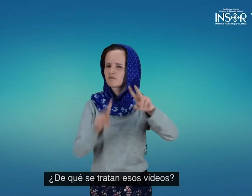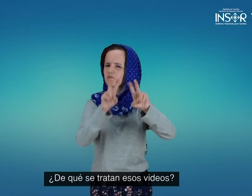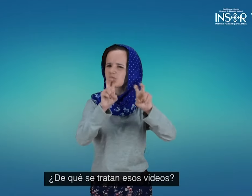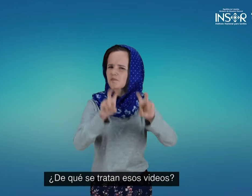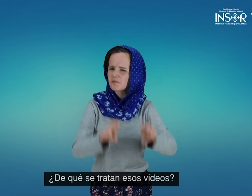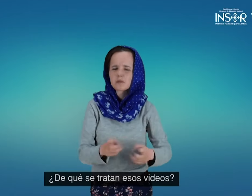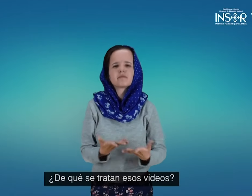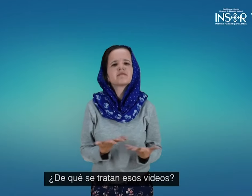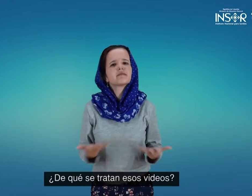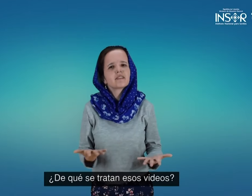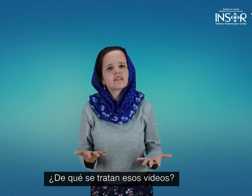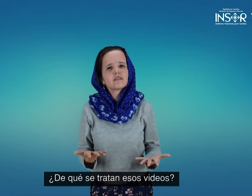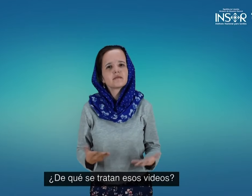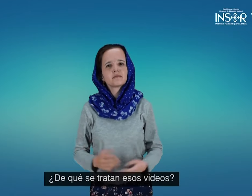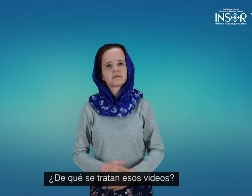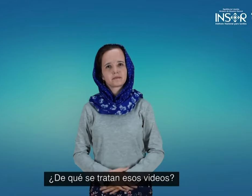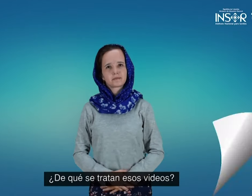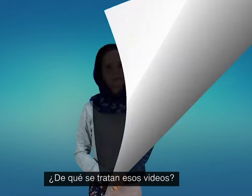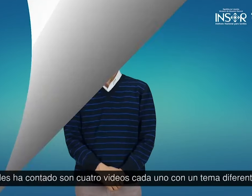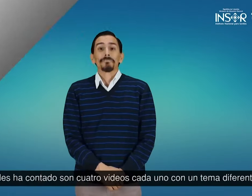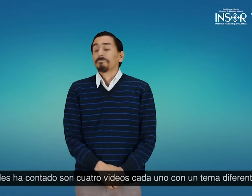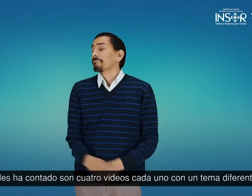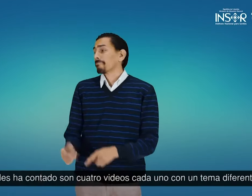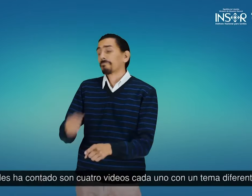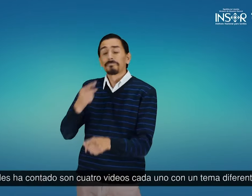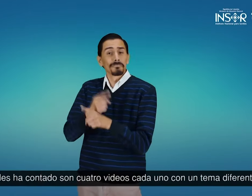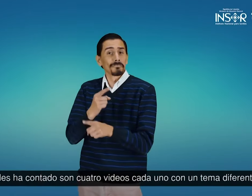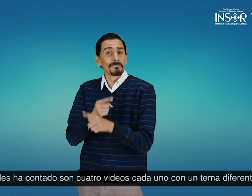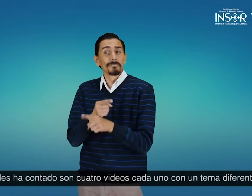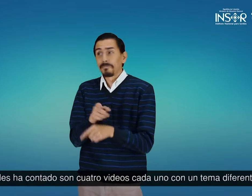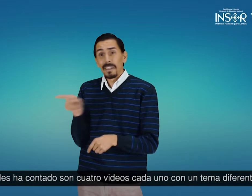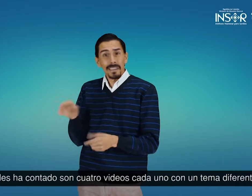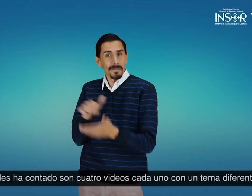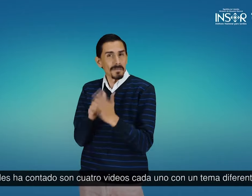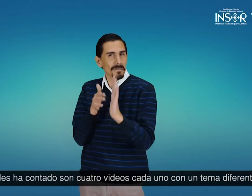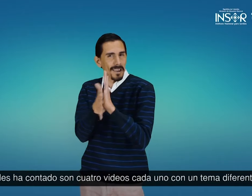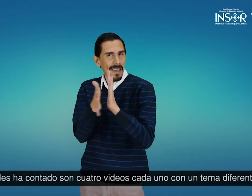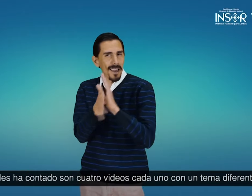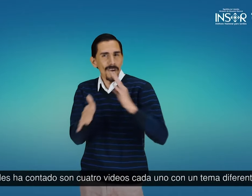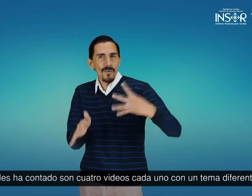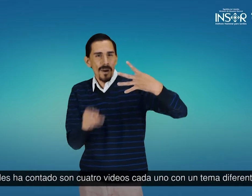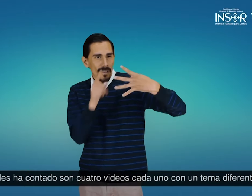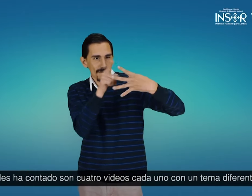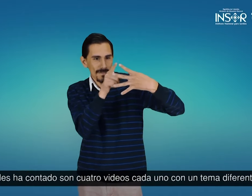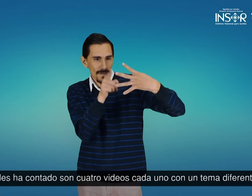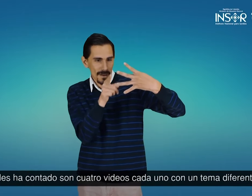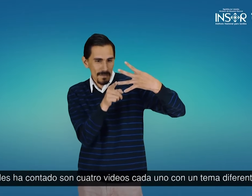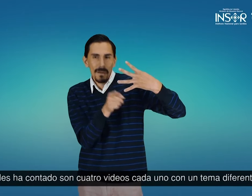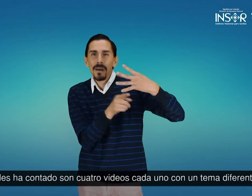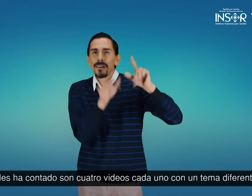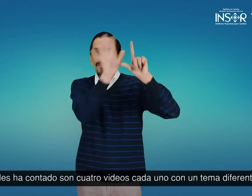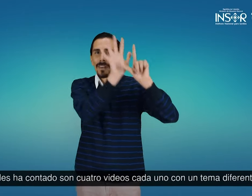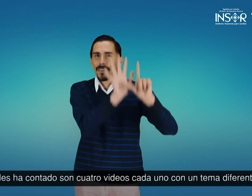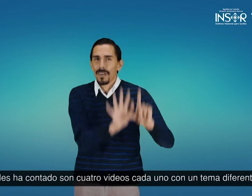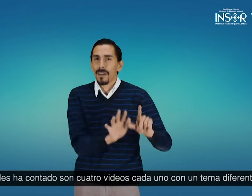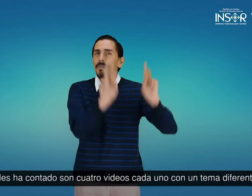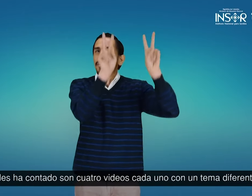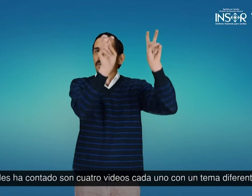cuatro videos. ¿De qué se tratan esos videos? Tal como les ha contado, son cuatro videos, cada